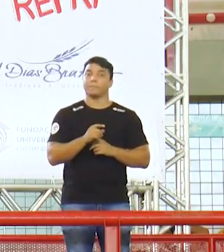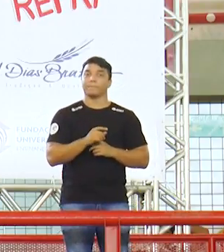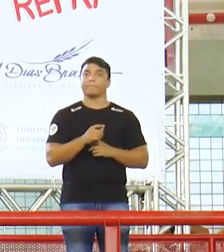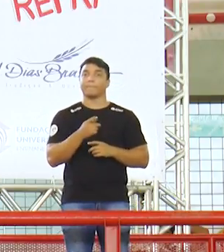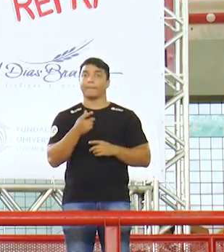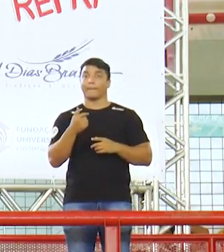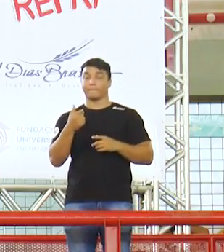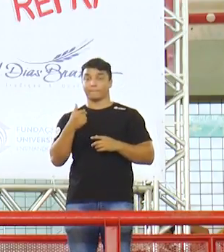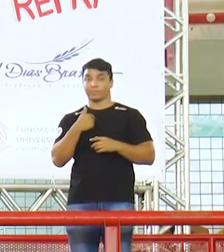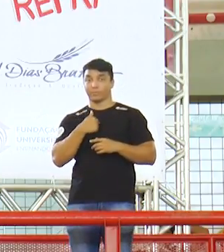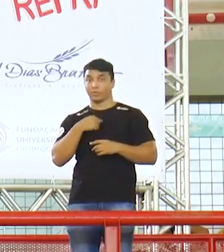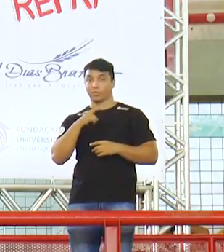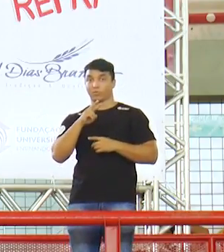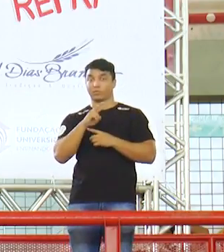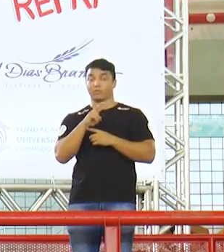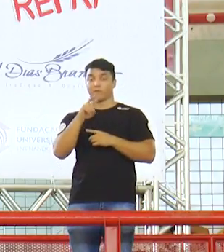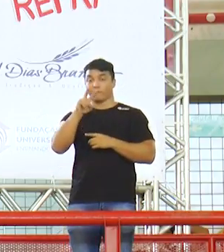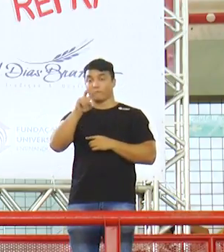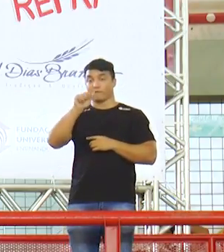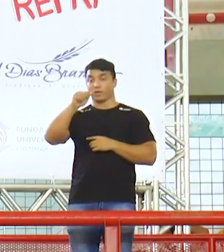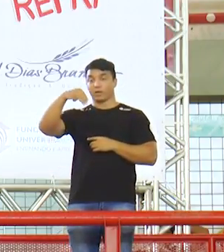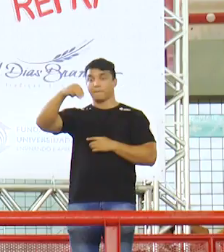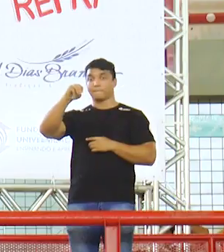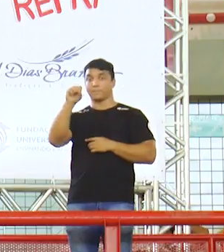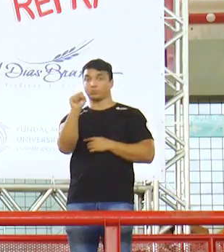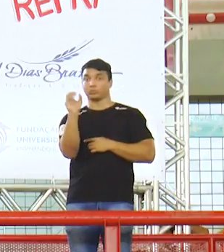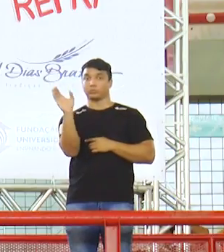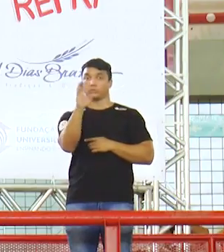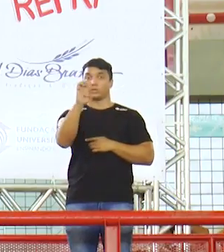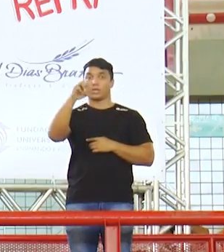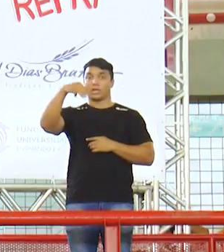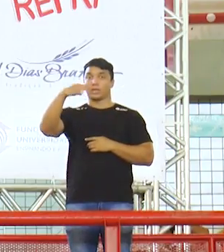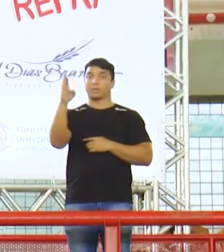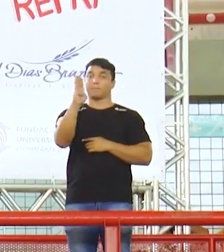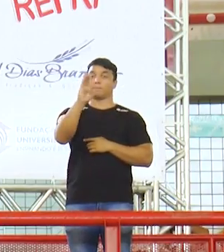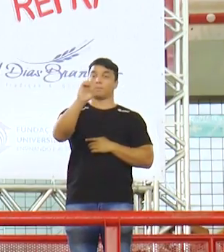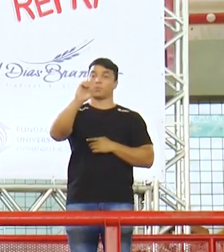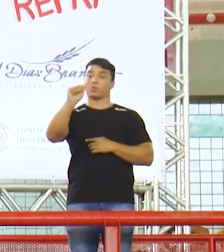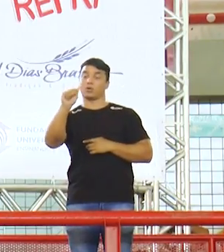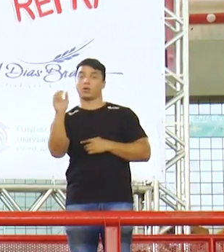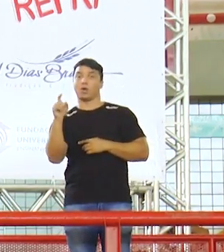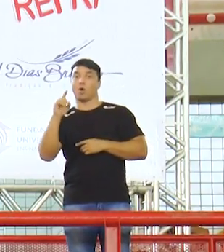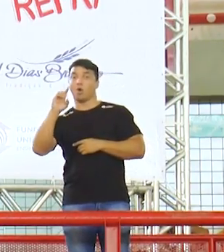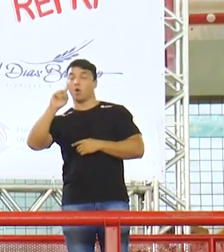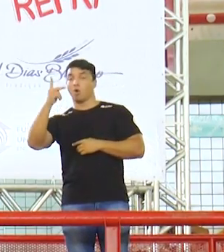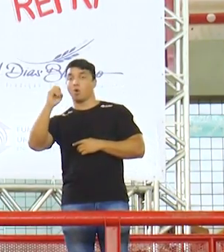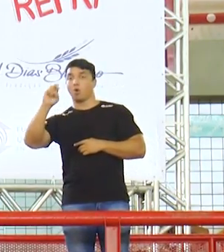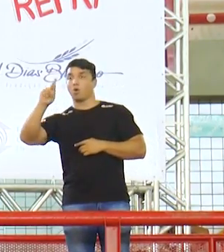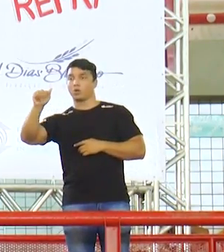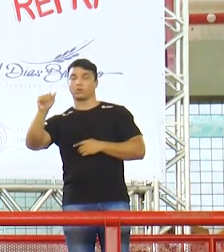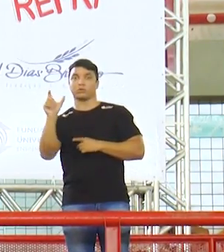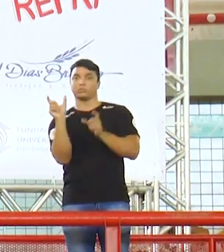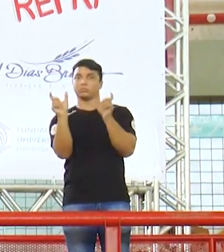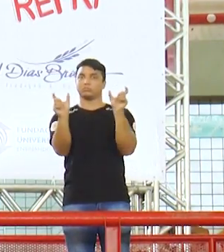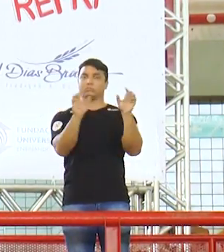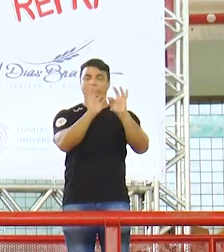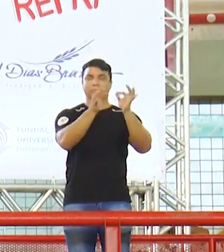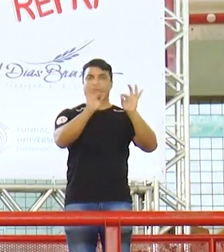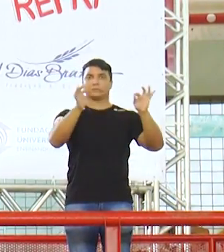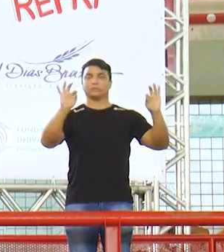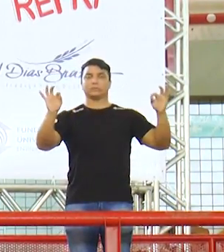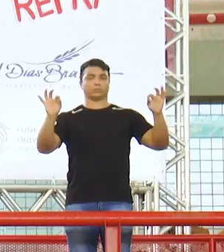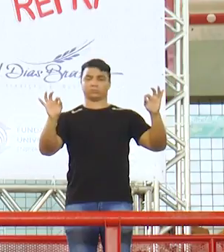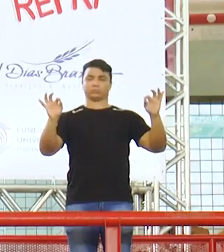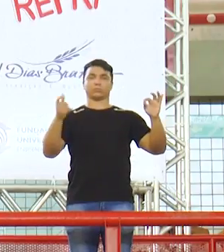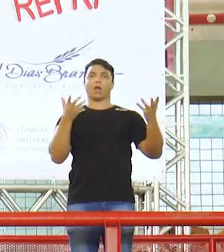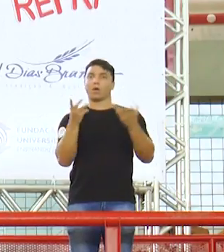E dizia, vamos em boa hora. Só que é uma expressão muito longa para